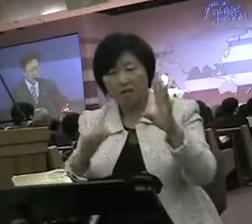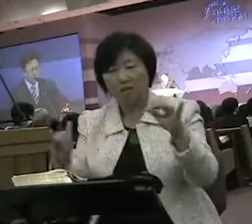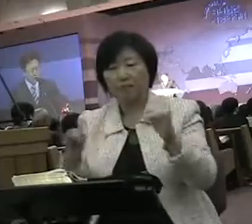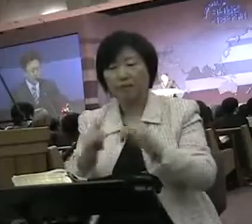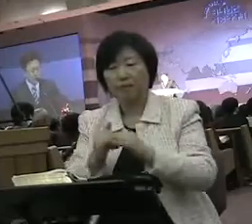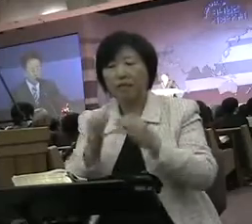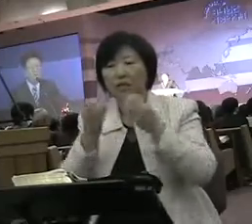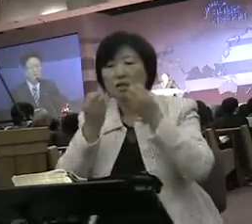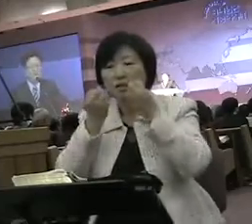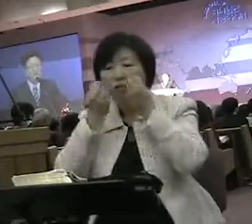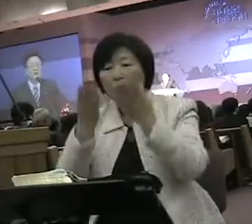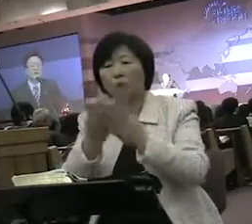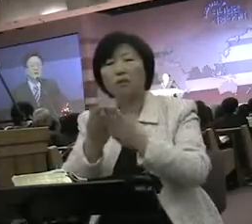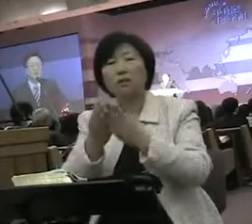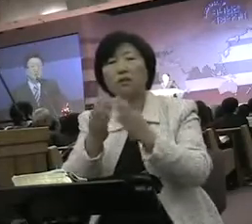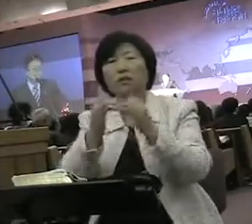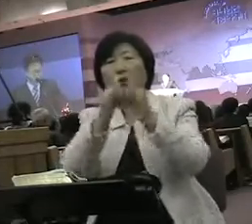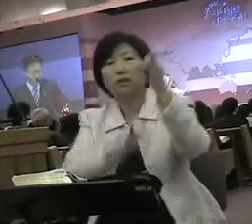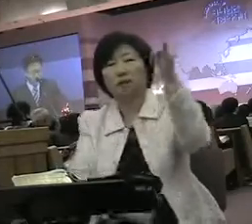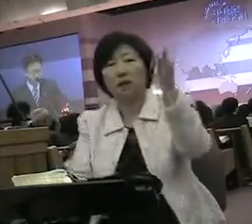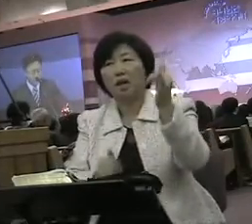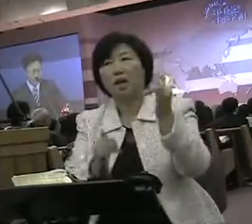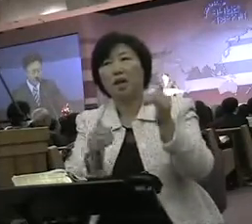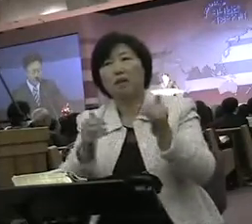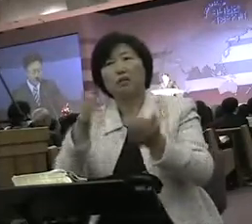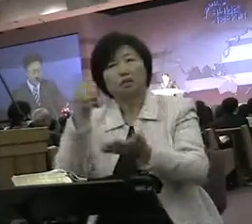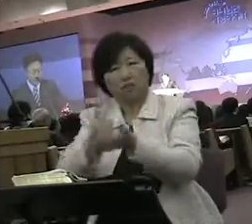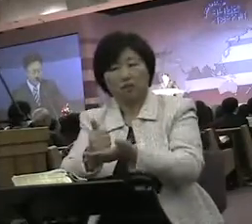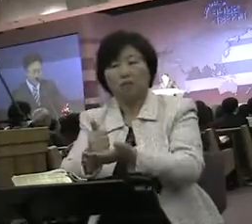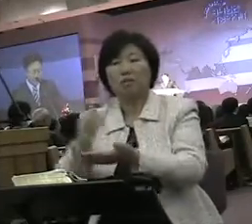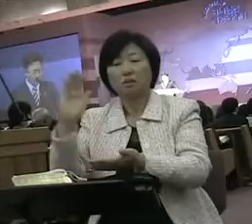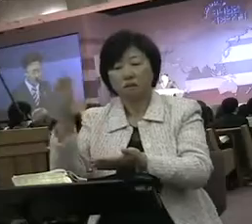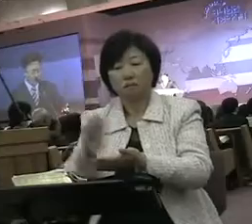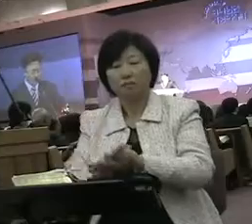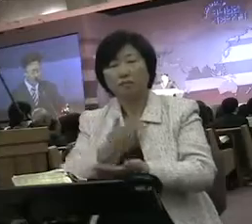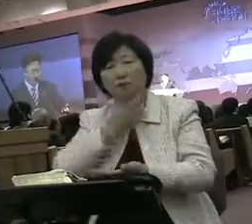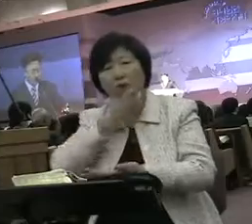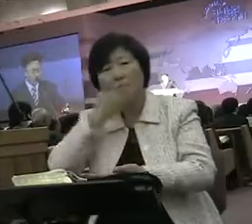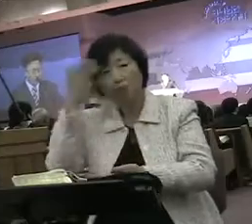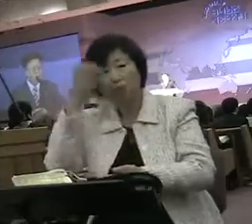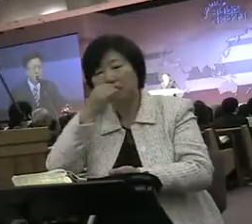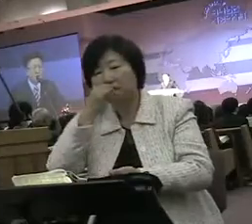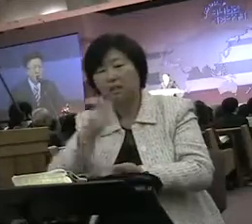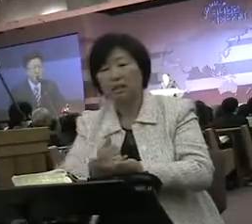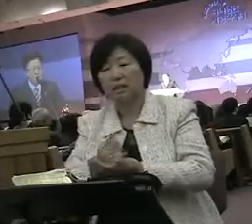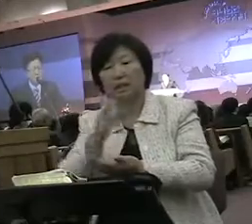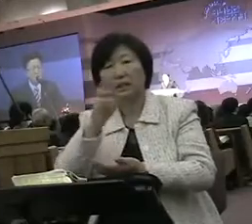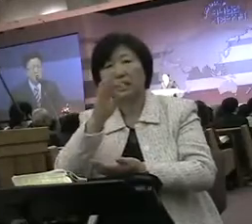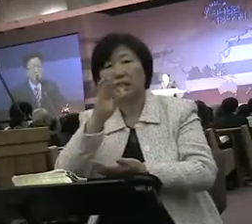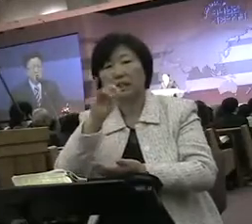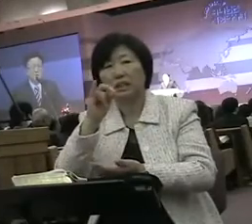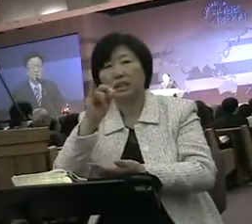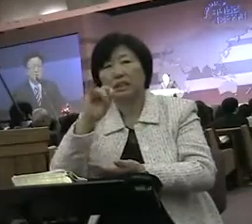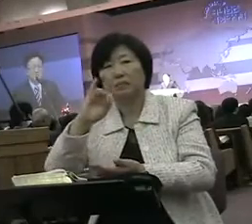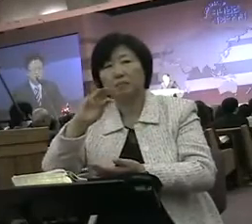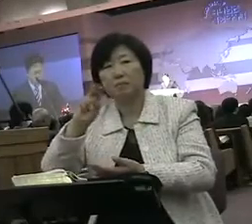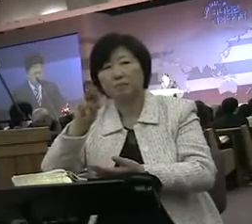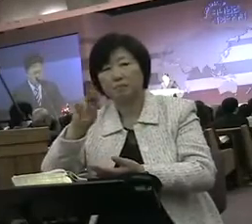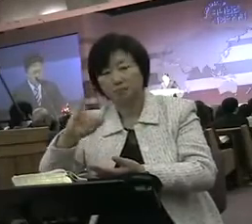주역이 될 줄로 믿습니다. 여러분, 저에게는 꿈이 있습니다. 이민교회가 필요로 하는 준비된